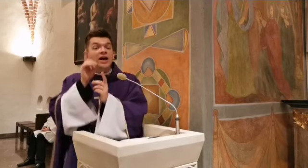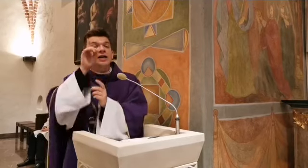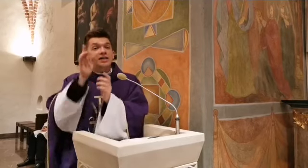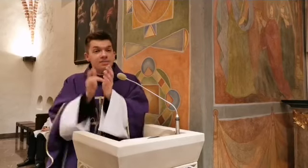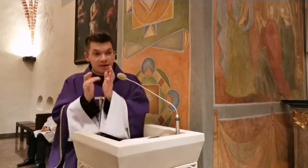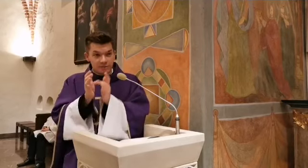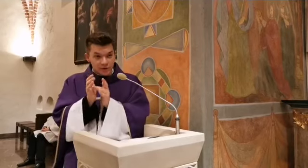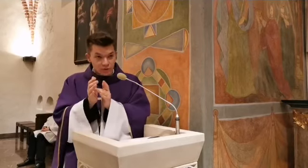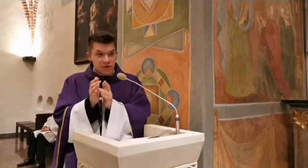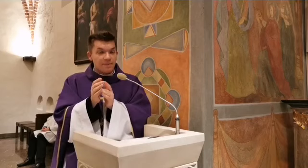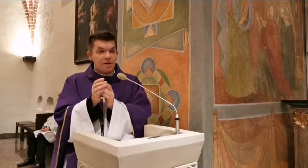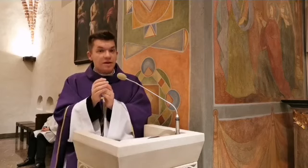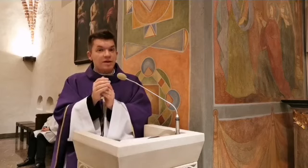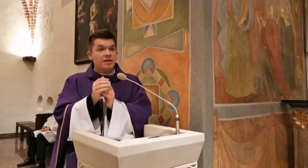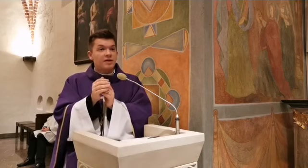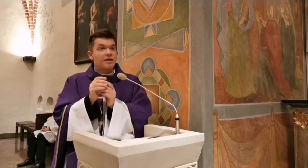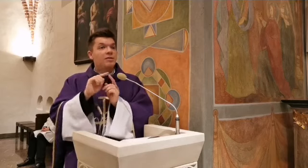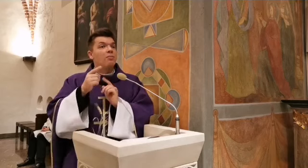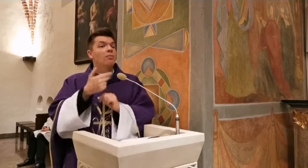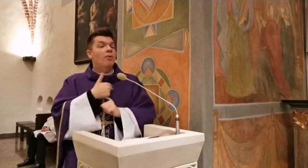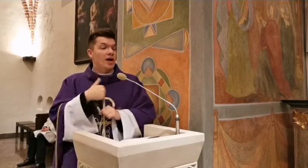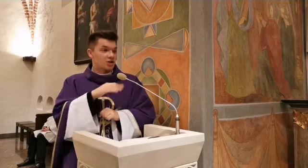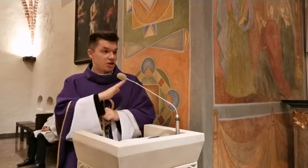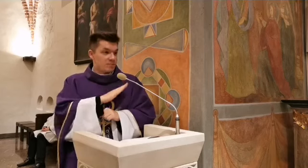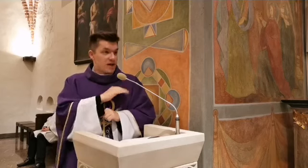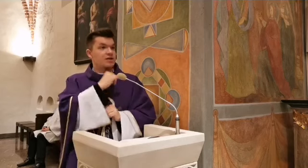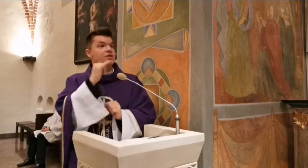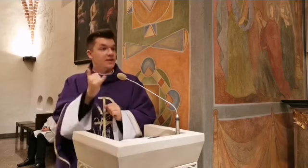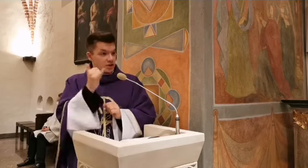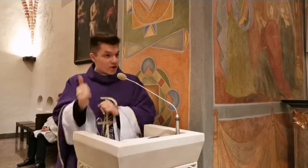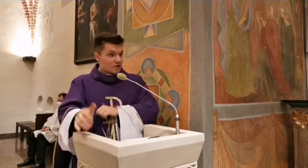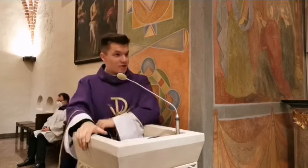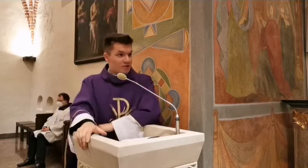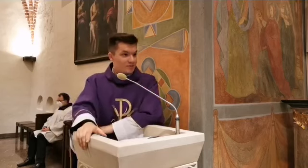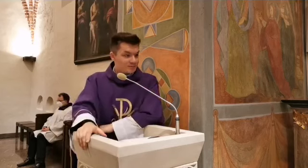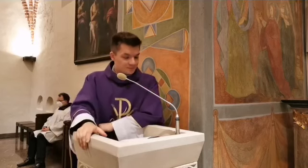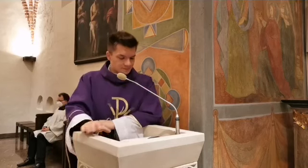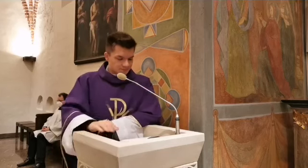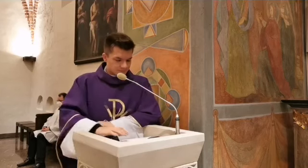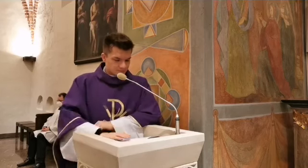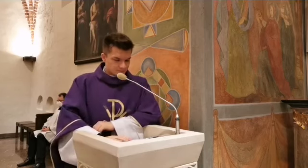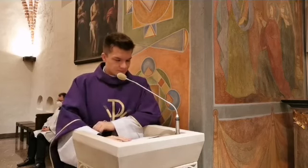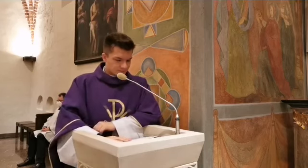na spotkanie z Panem Jezusem po naszej śmierci, w wieczności.